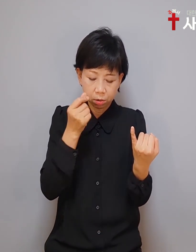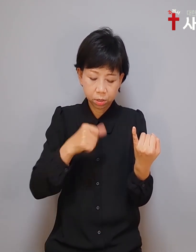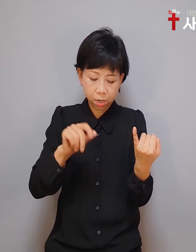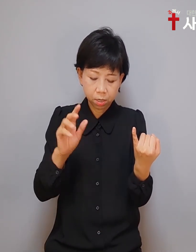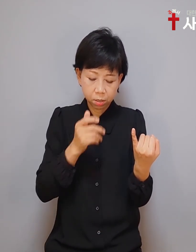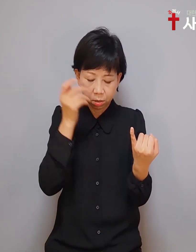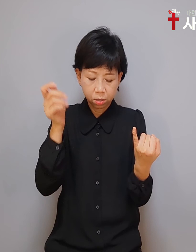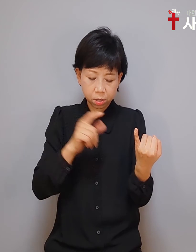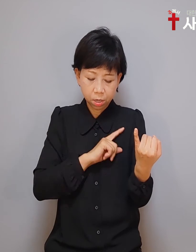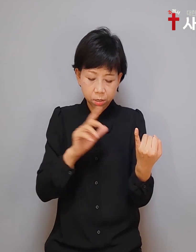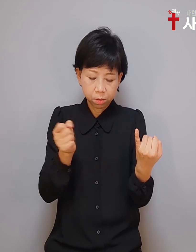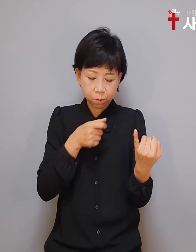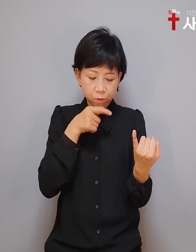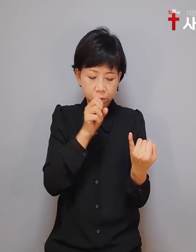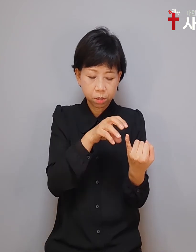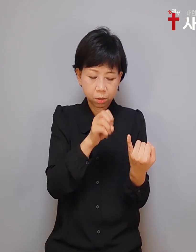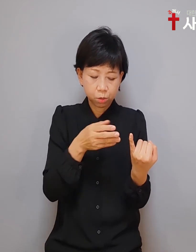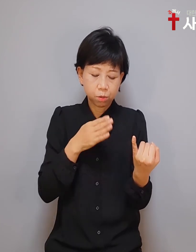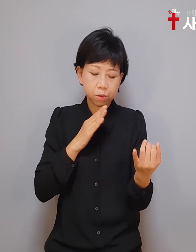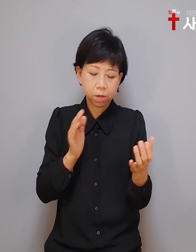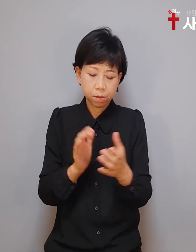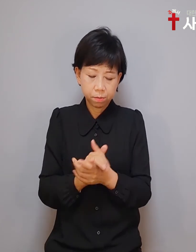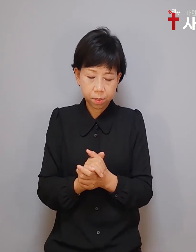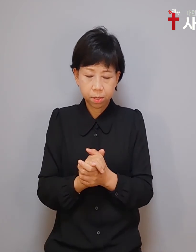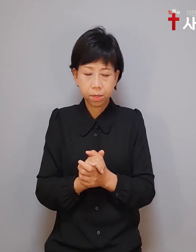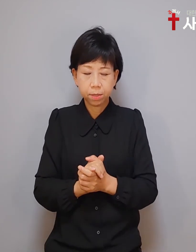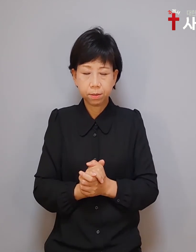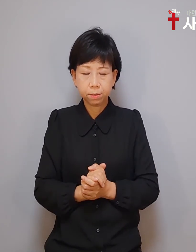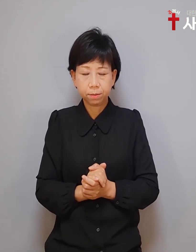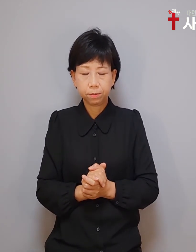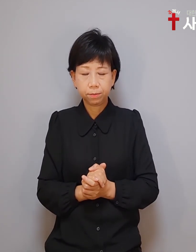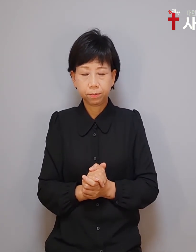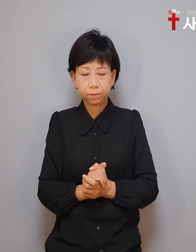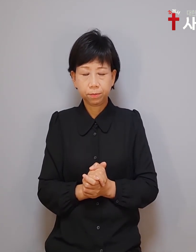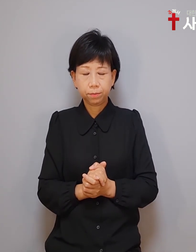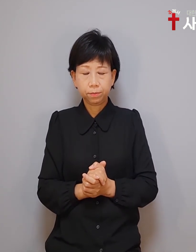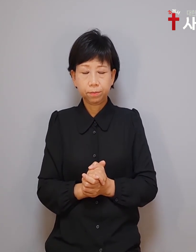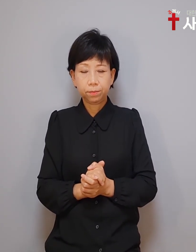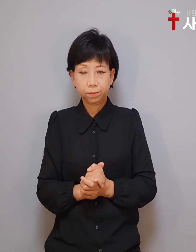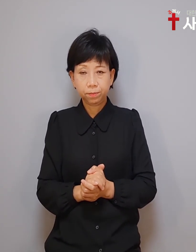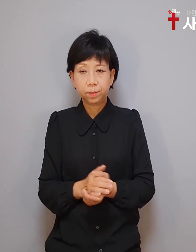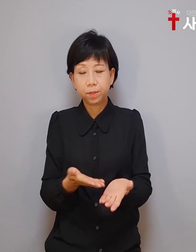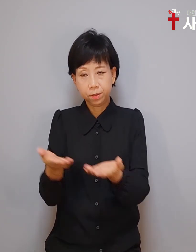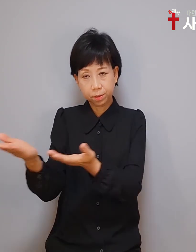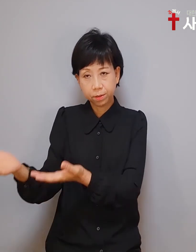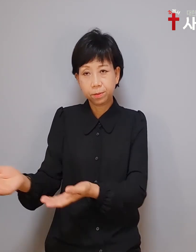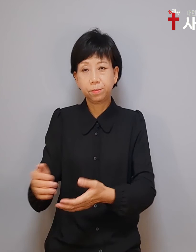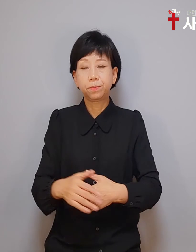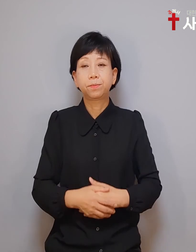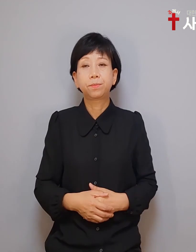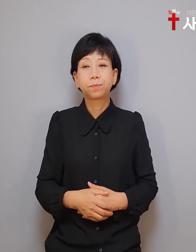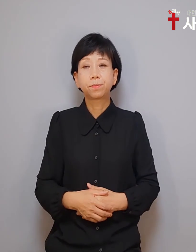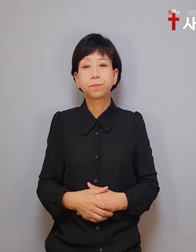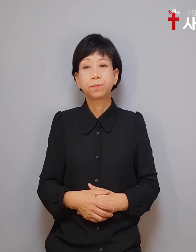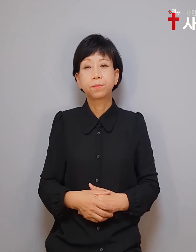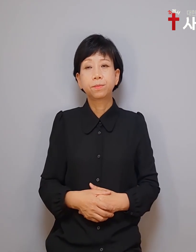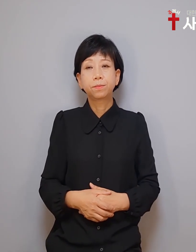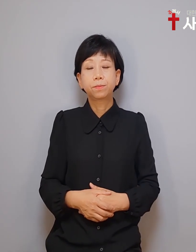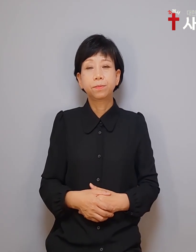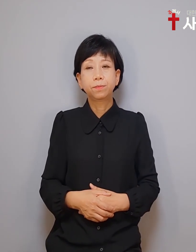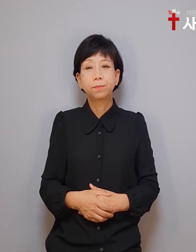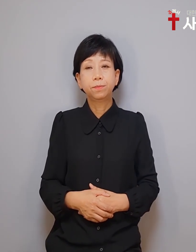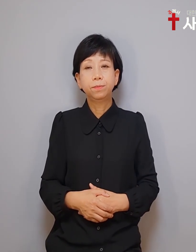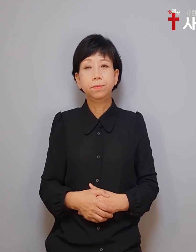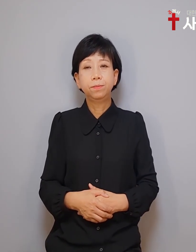세례를 주노라. 아멘. 네, 이제 자리에 들어가셔서 잠깐 서 계시면 됩니다.